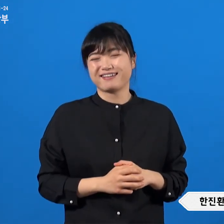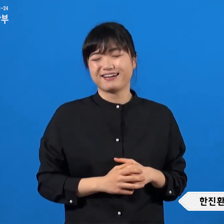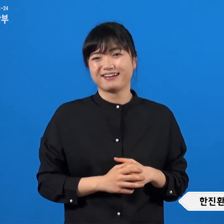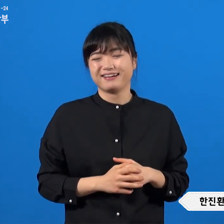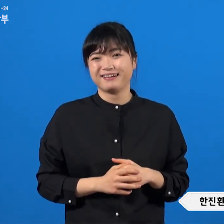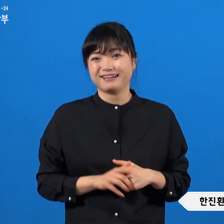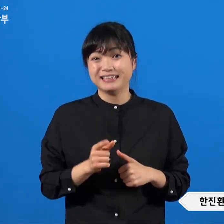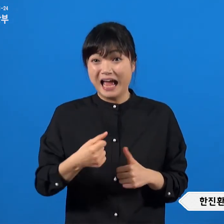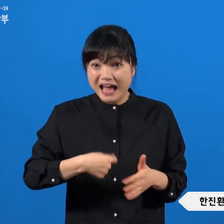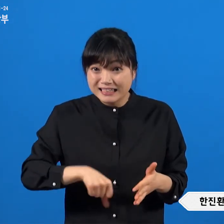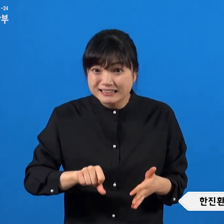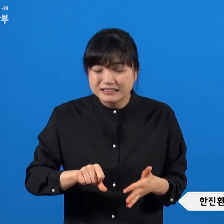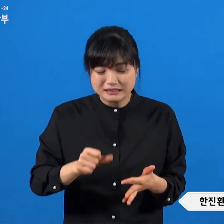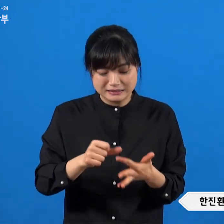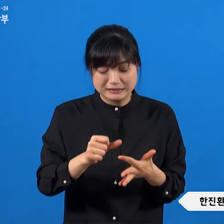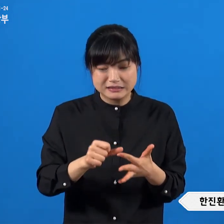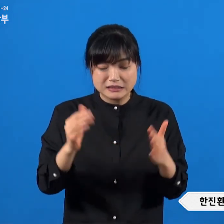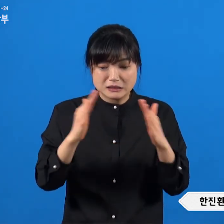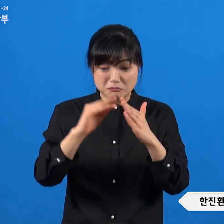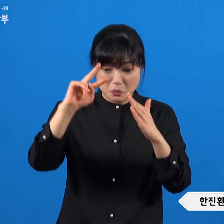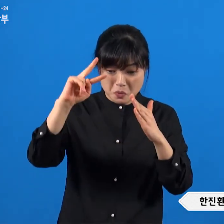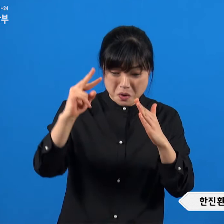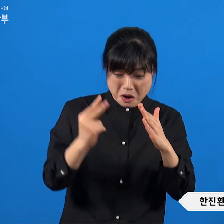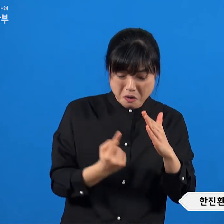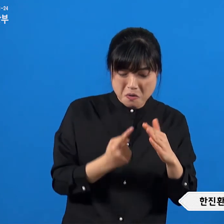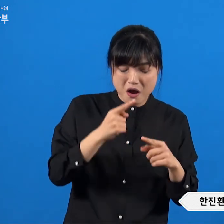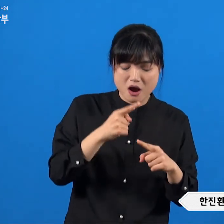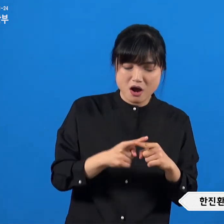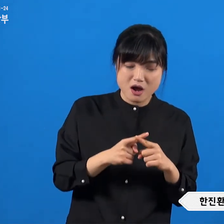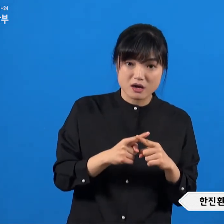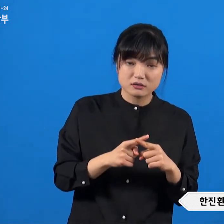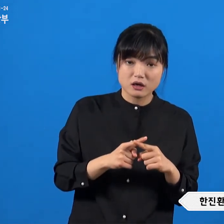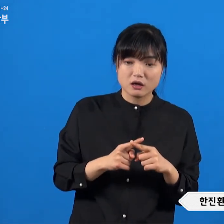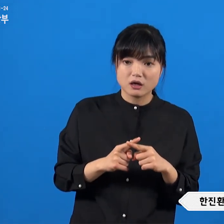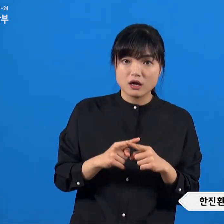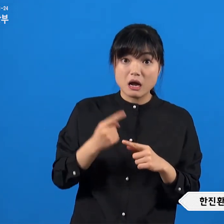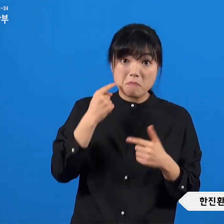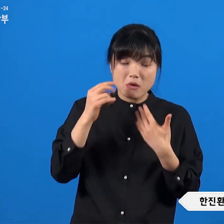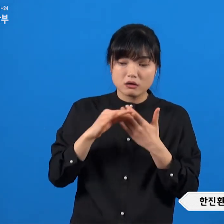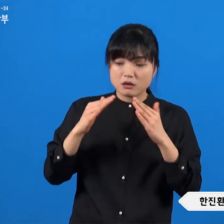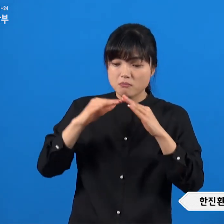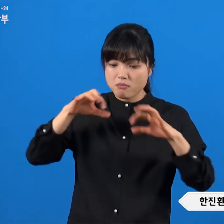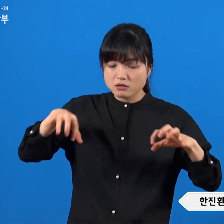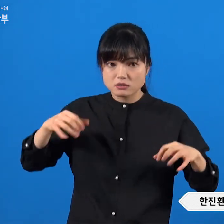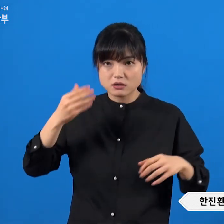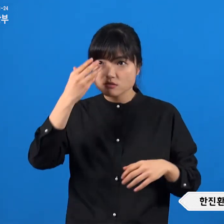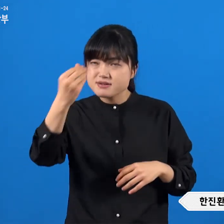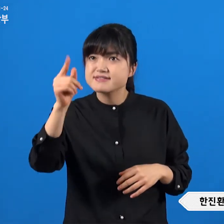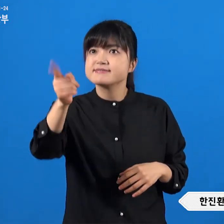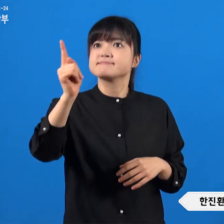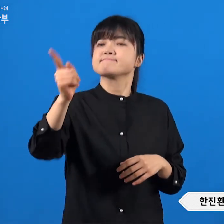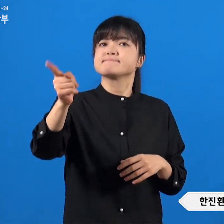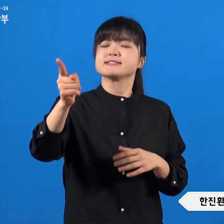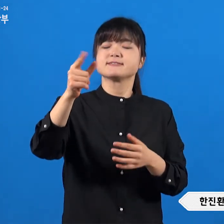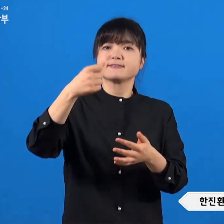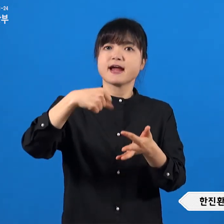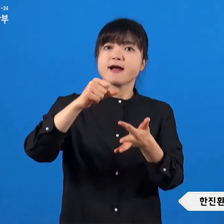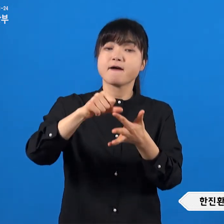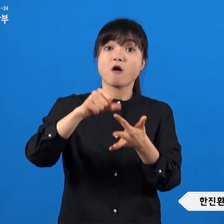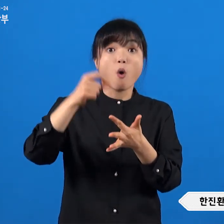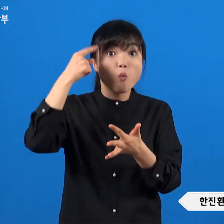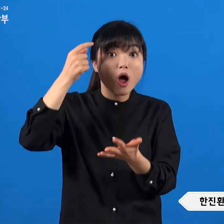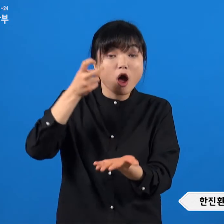이 아들은 집으로 돌아오다가 잘못하면 동네 사람들에게 돌팔매질도 당할 수 있었습니다.